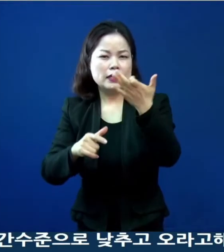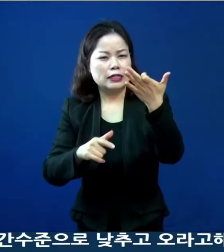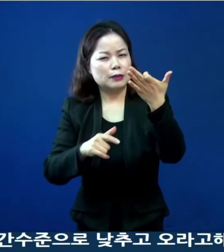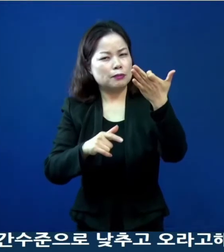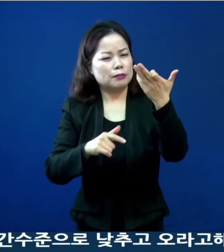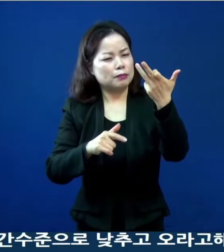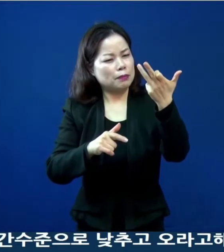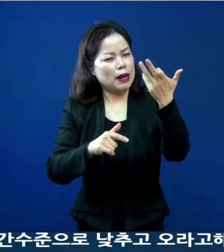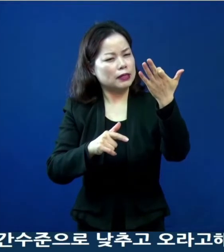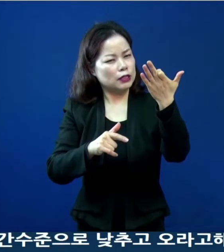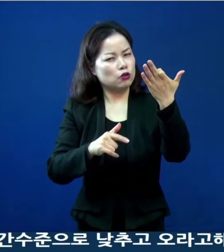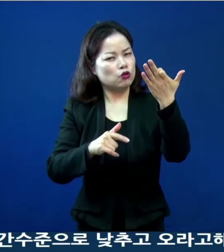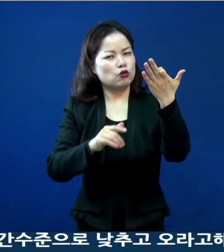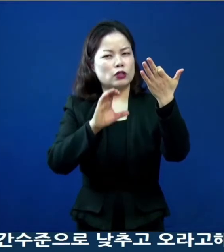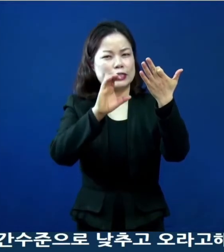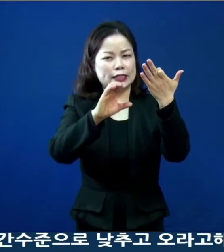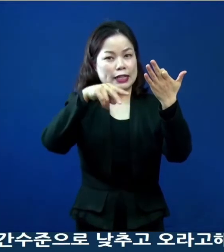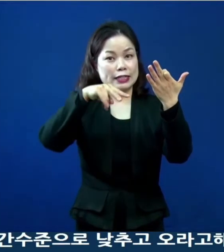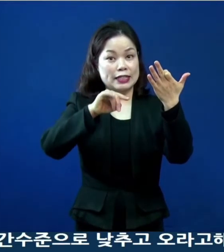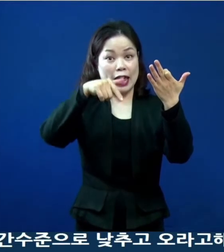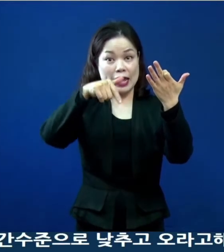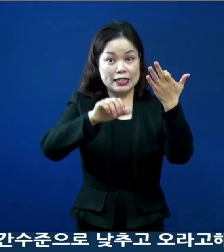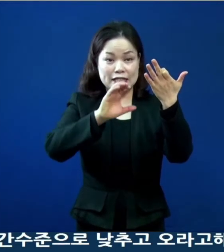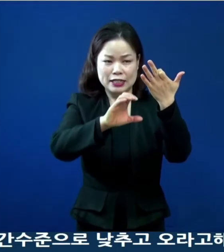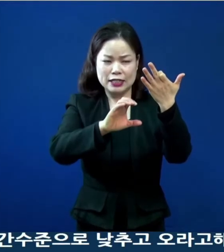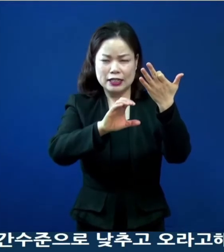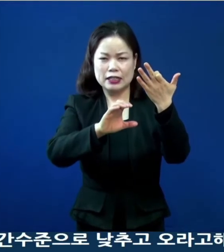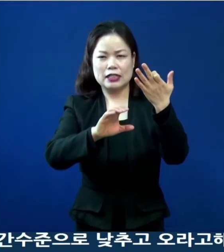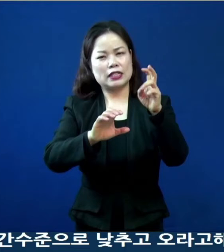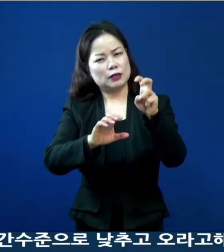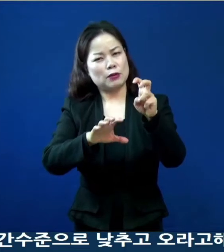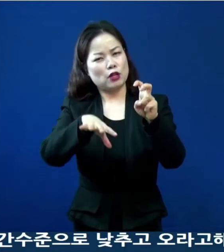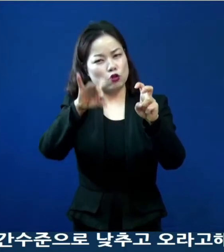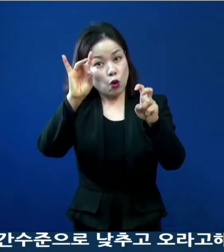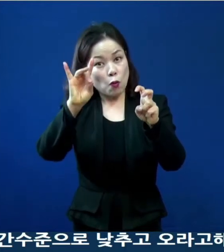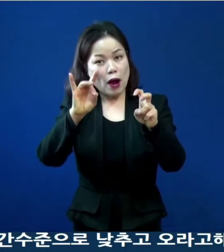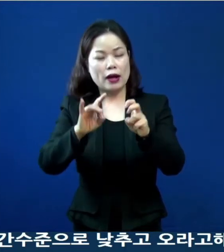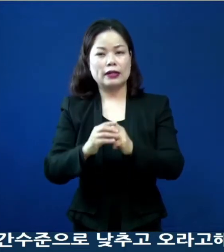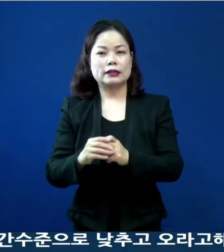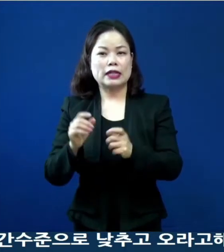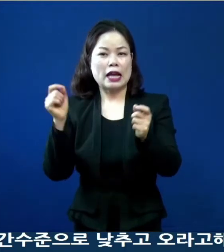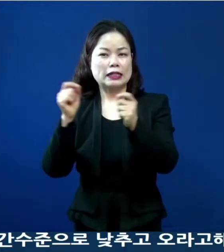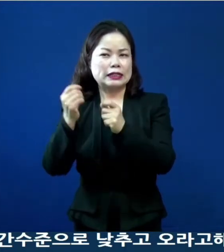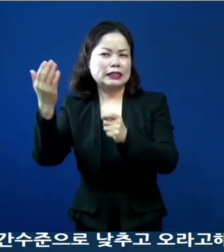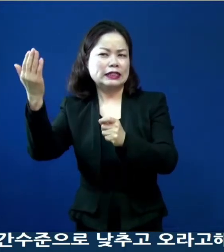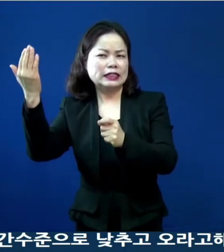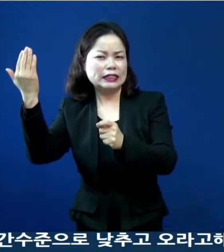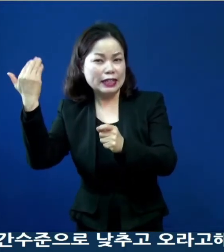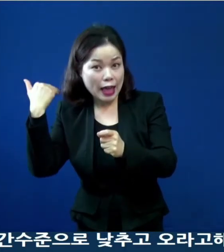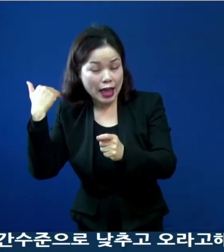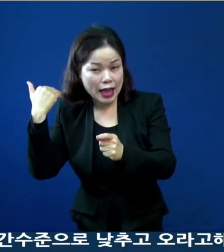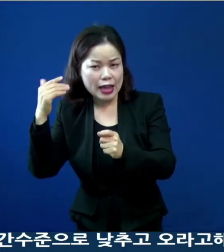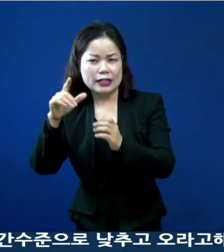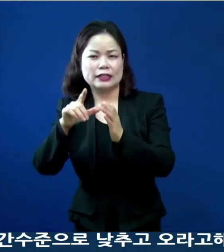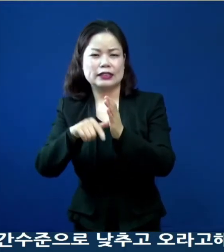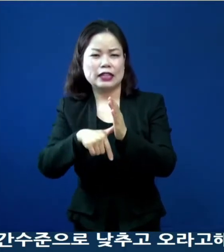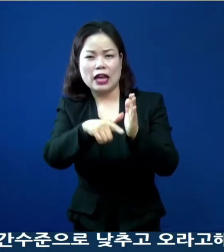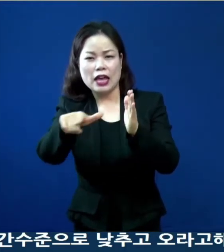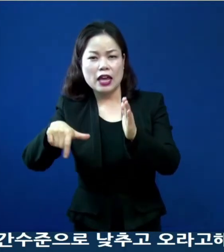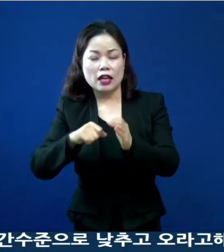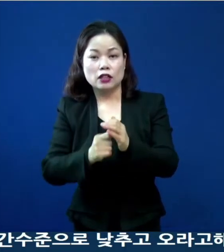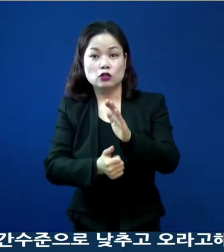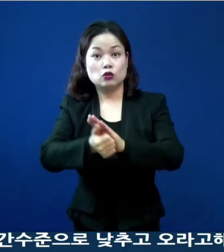말부터 시작해서 19세기를 채우고 20세기 초반까지 근대 선교를 하는데, 이 근대 선교가 특별히 성공적일 수 있었던